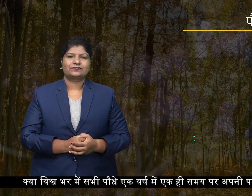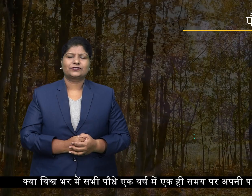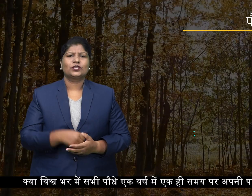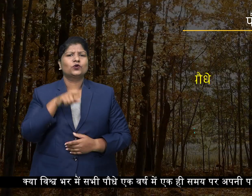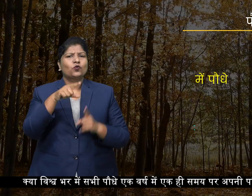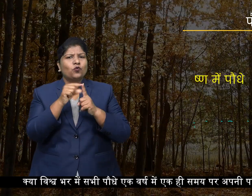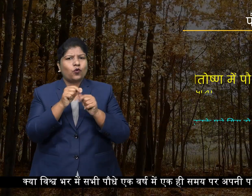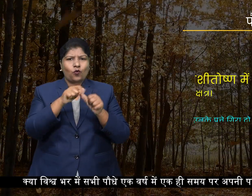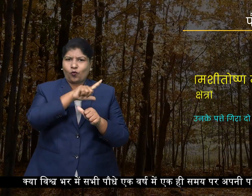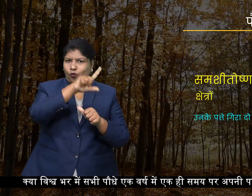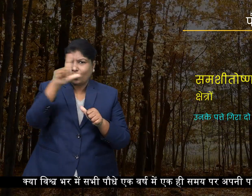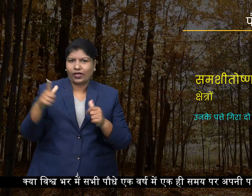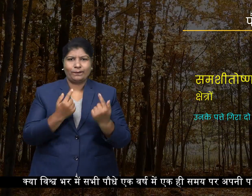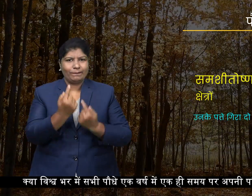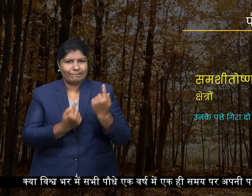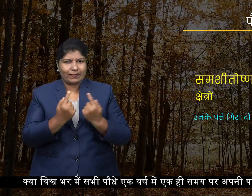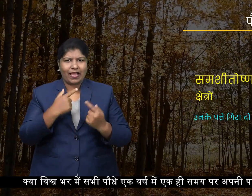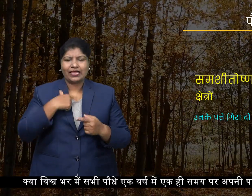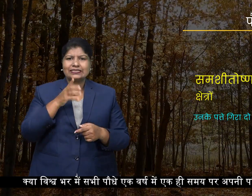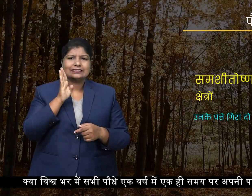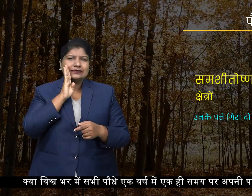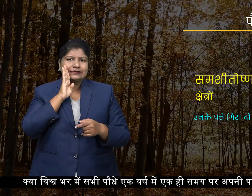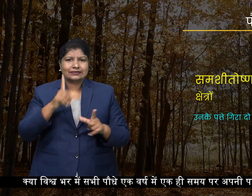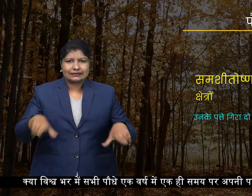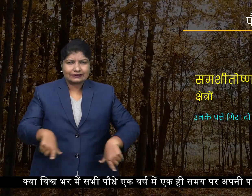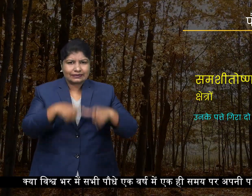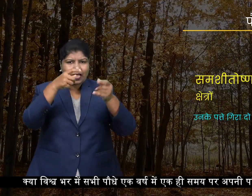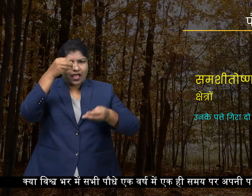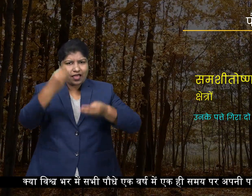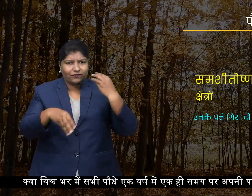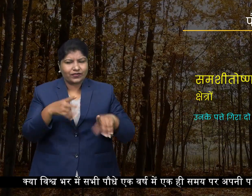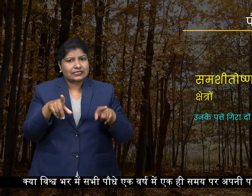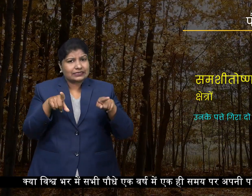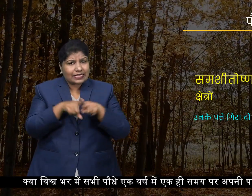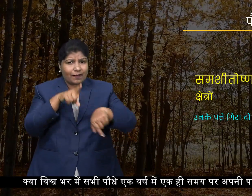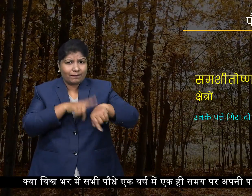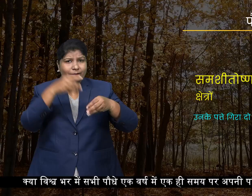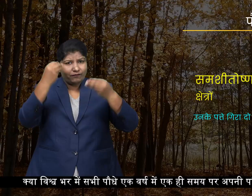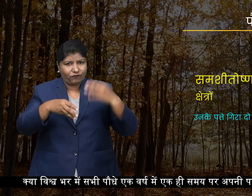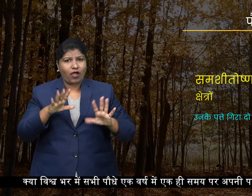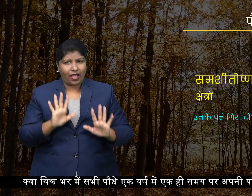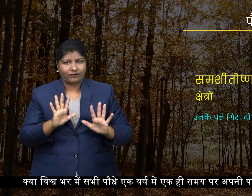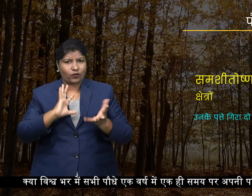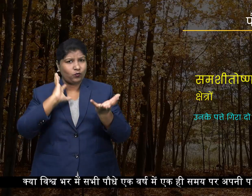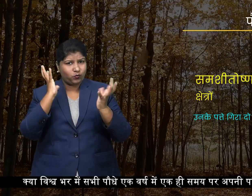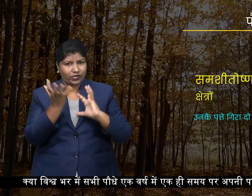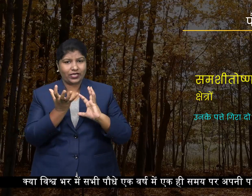क्या विश्व भर में सभी पौधे एक वर्ष में एक ही समय पर अपनी पत्तियां गिराते हैं?